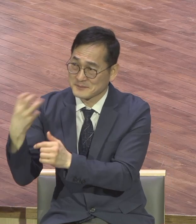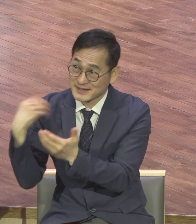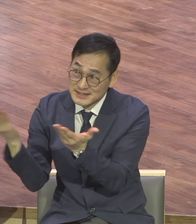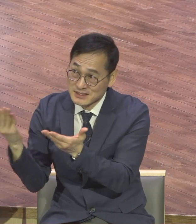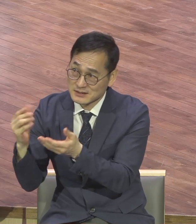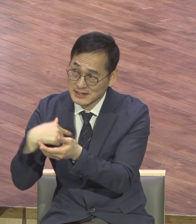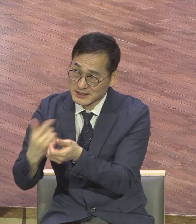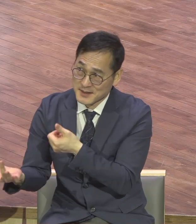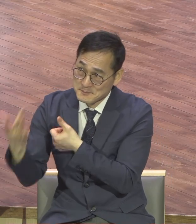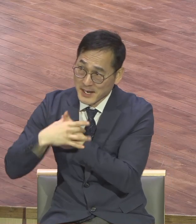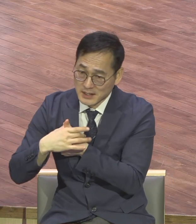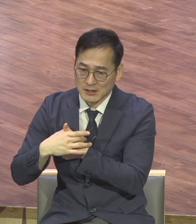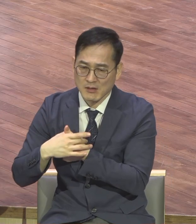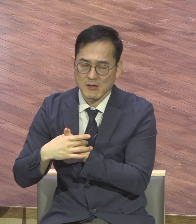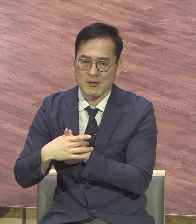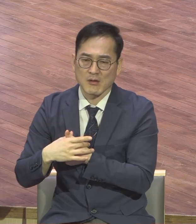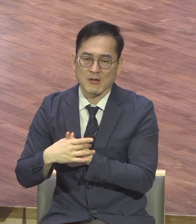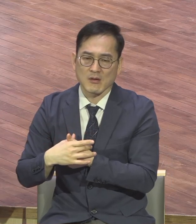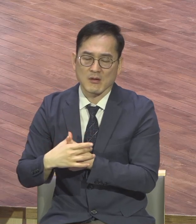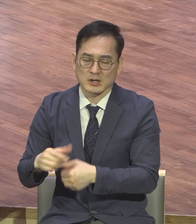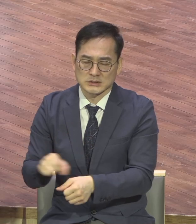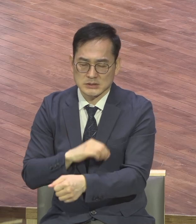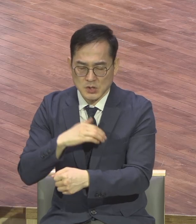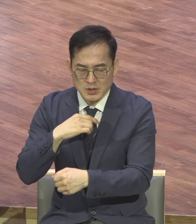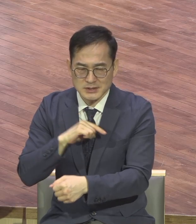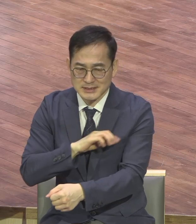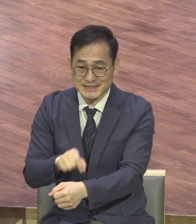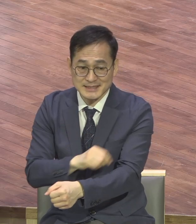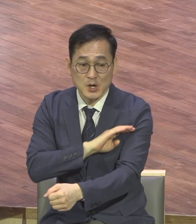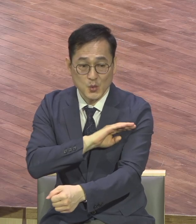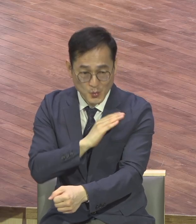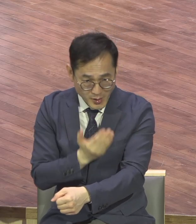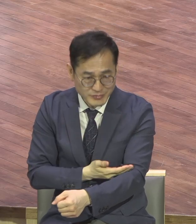직분자의 헌신이에요. 특권이에요. 특권.